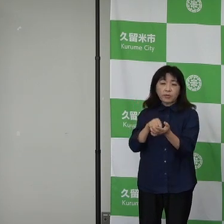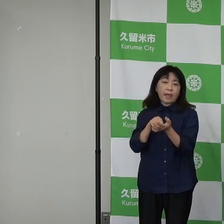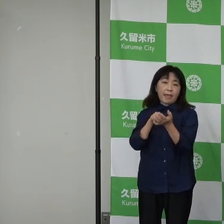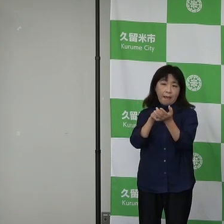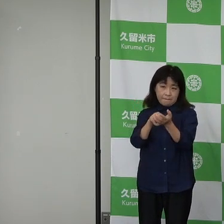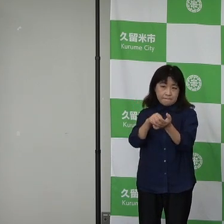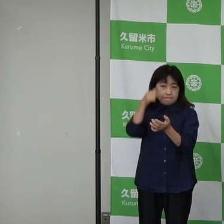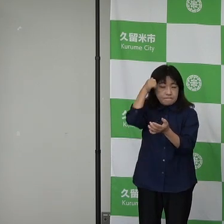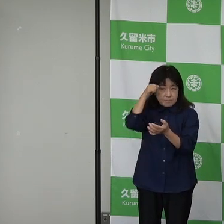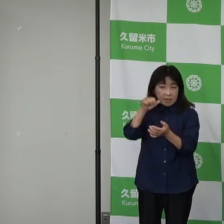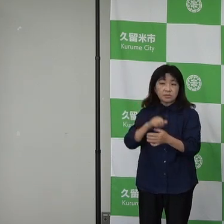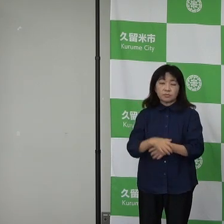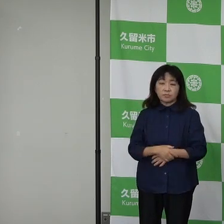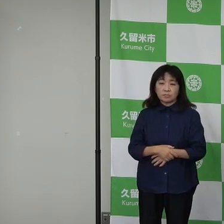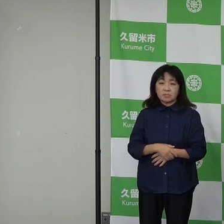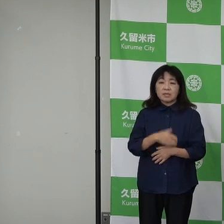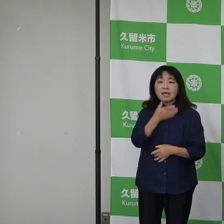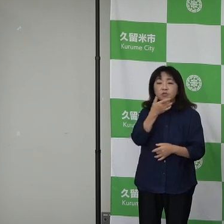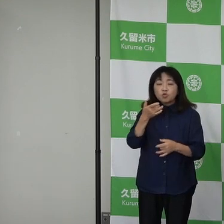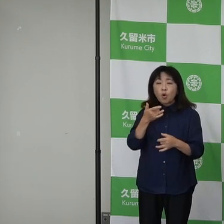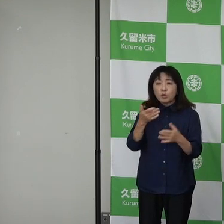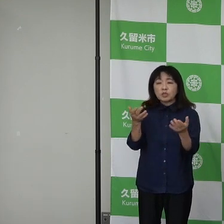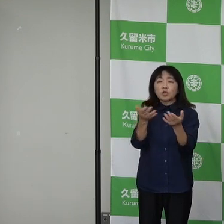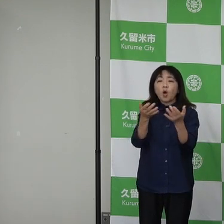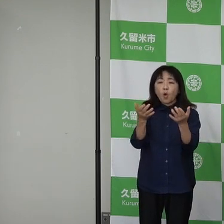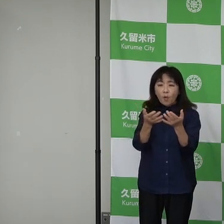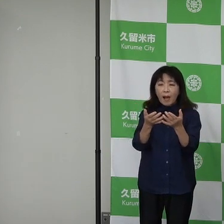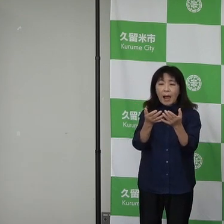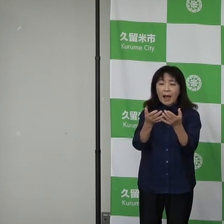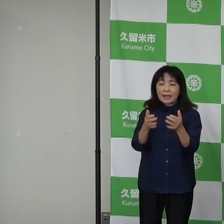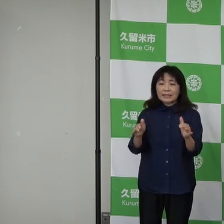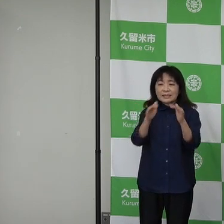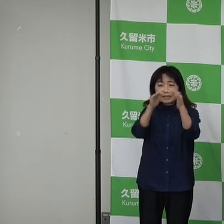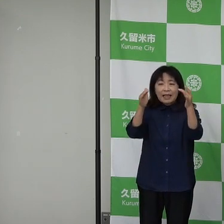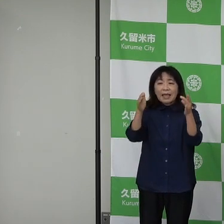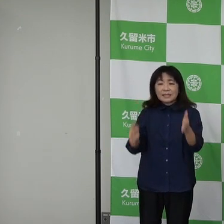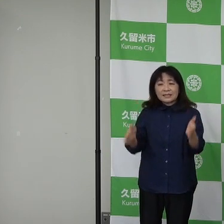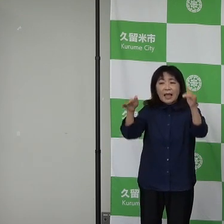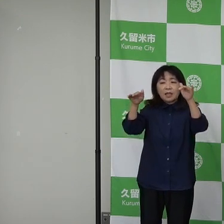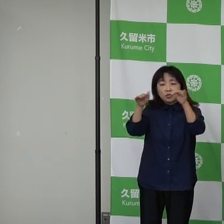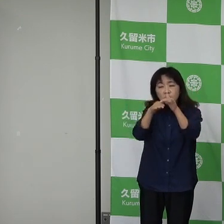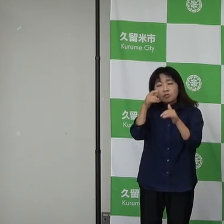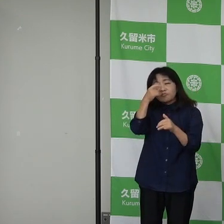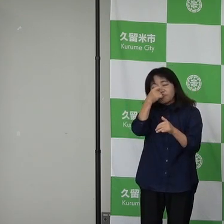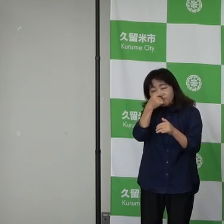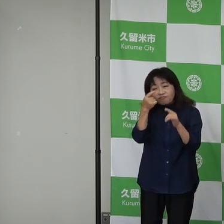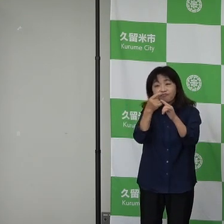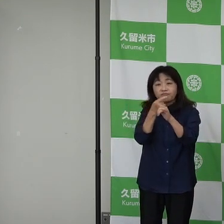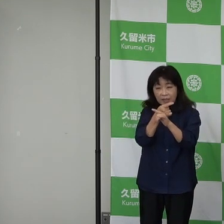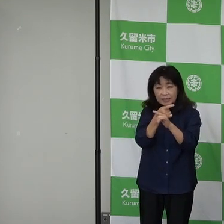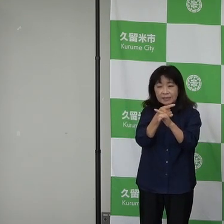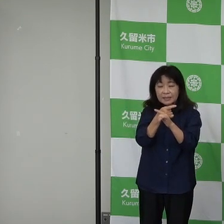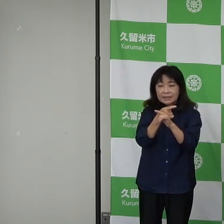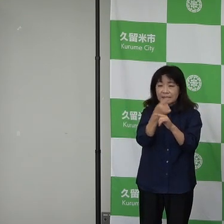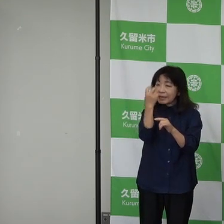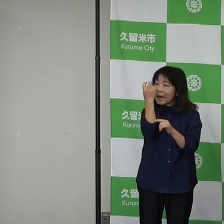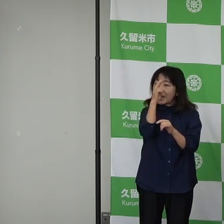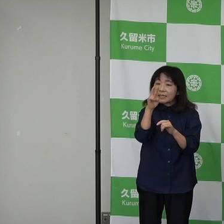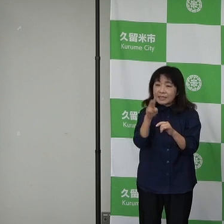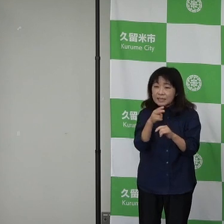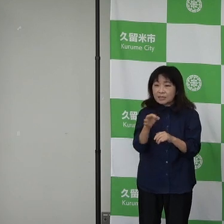であります。下水道事業は今後、施設の老朽化と伴う維持管理費の増